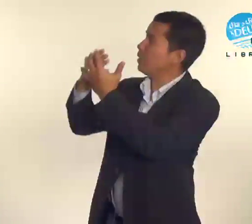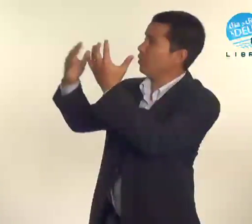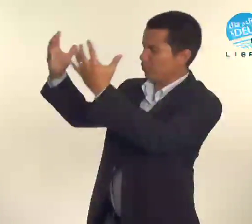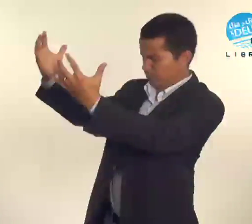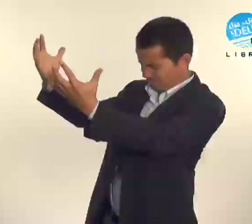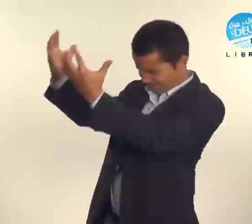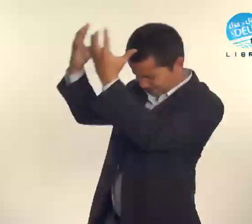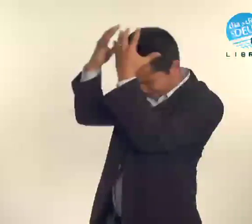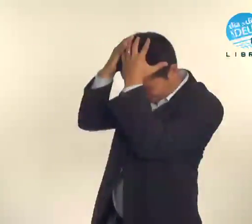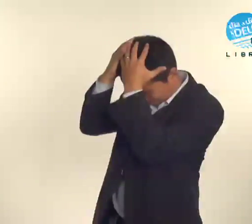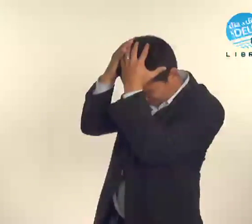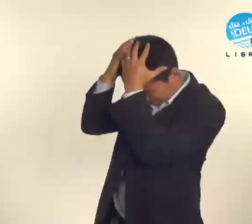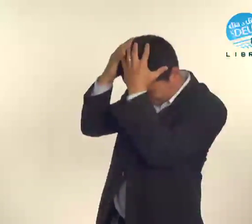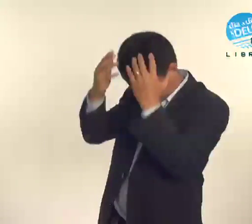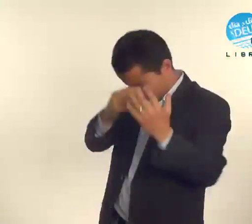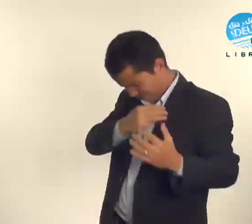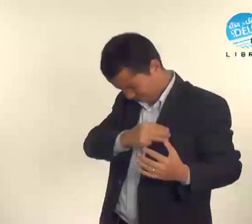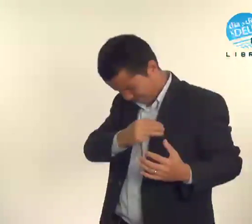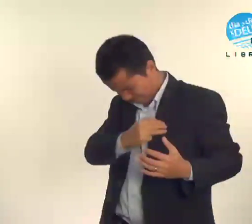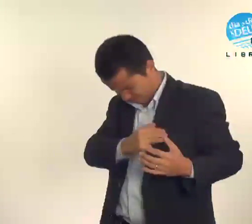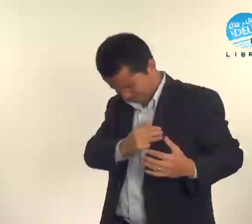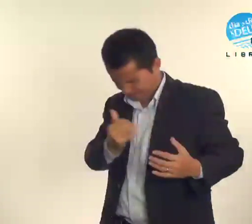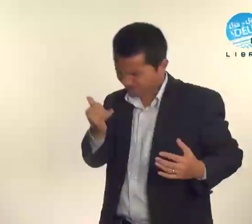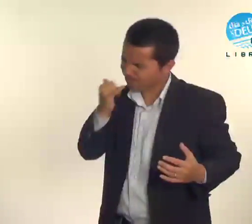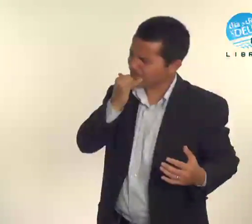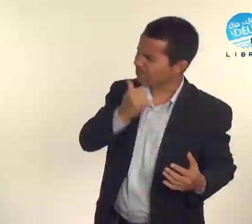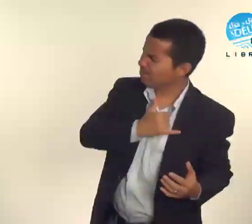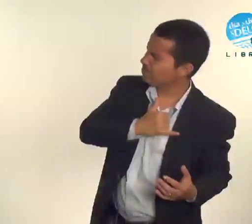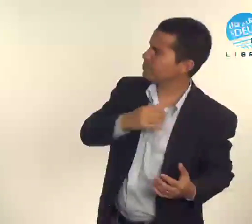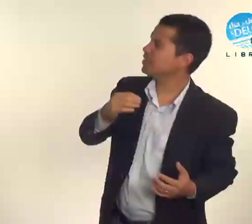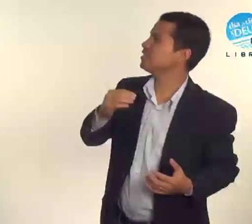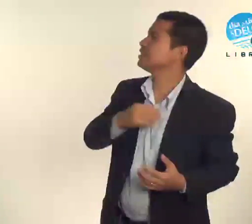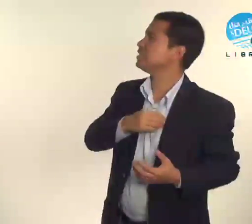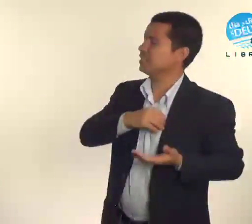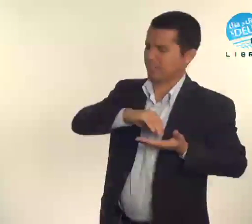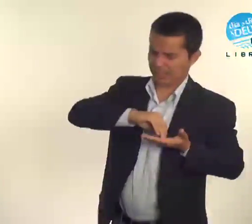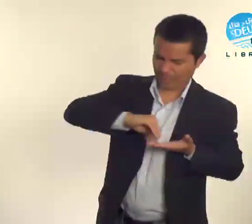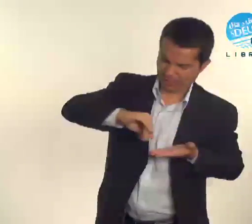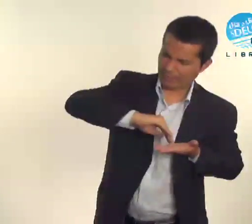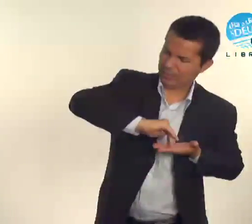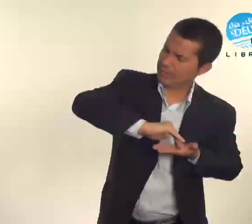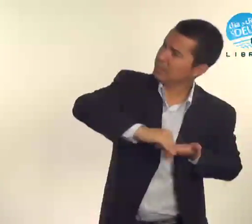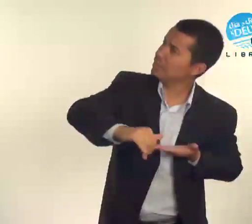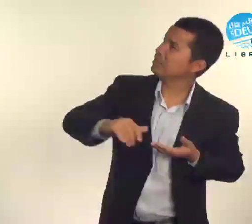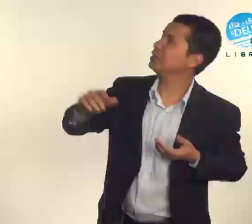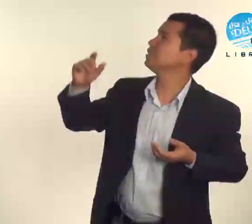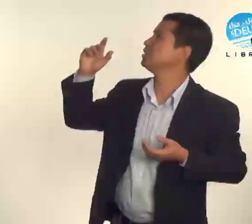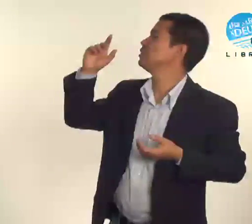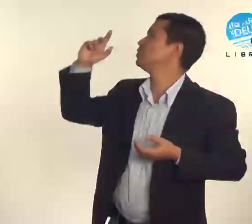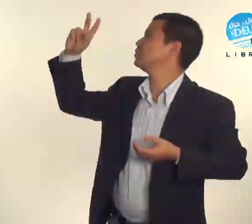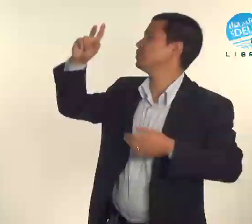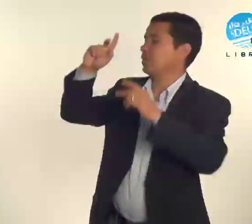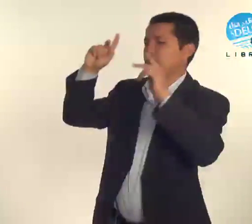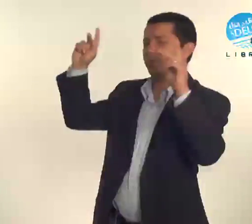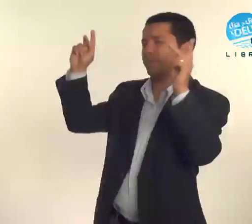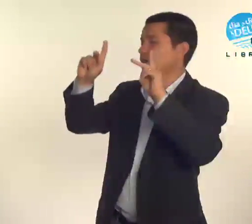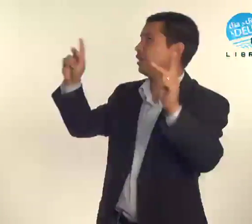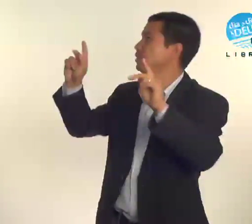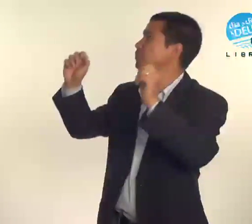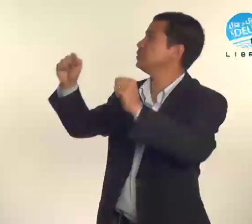mão de misericórdia e tenha misericórdia de nós. Que o teu coração compassivo esteja sobre